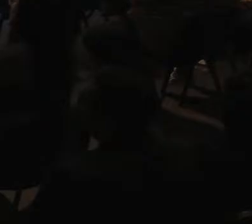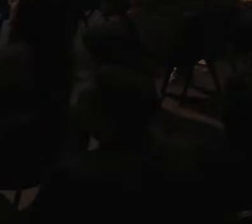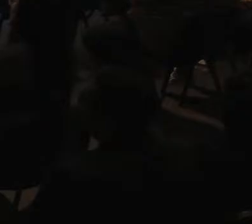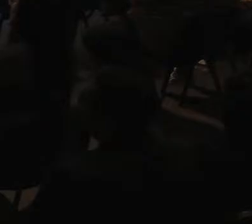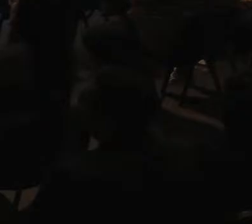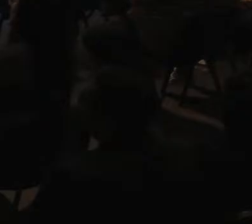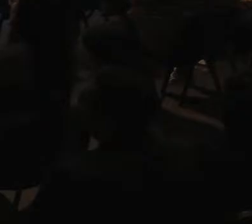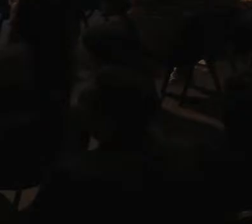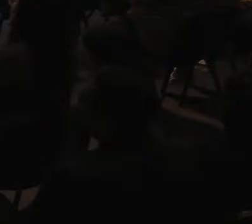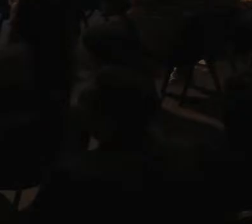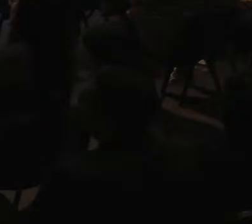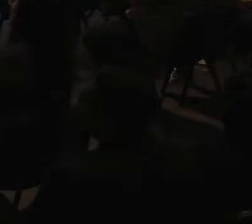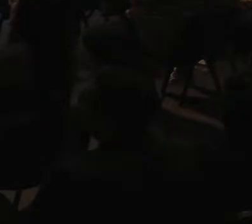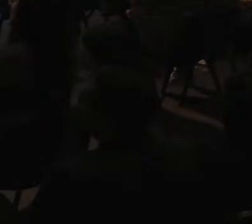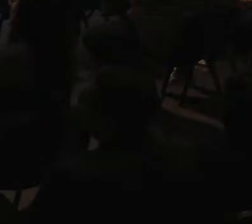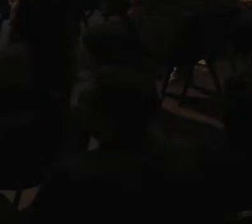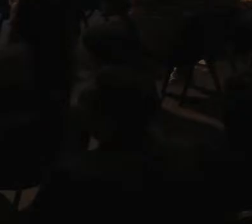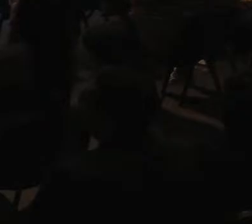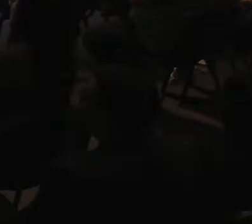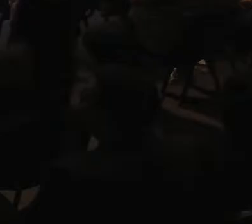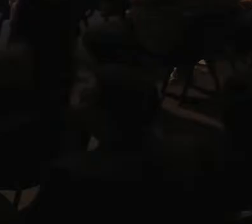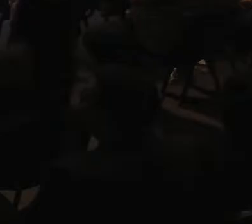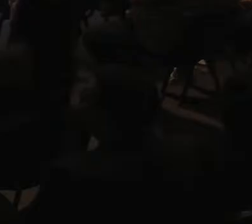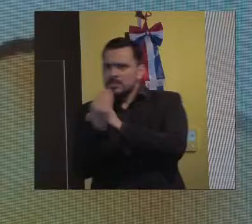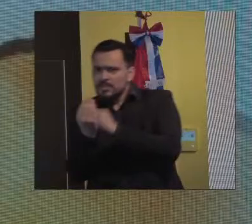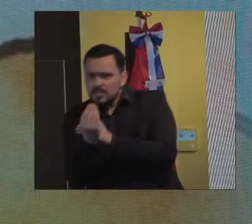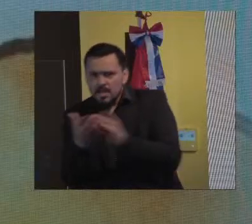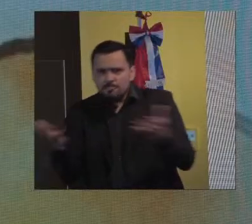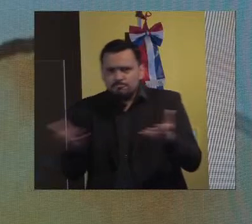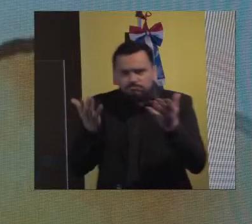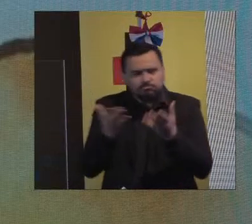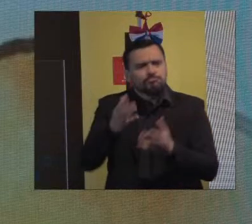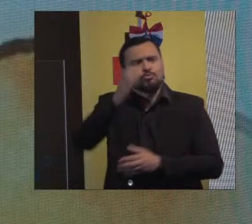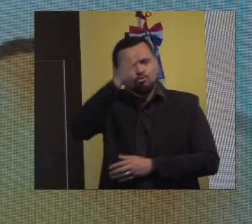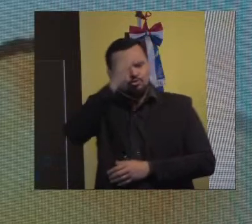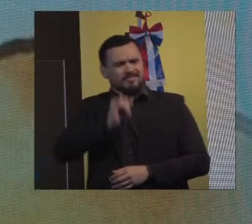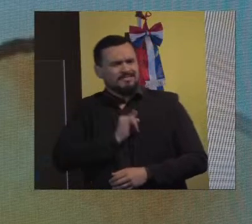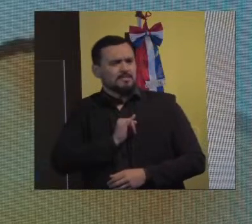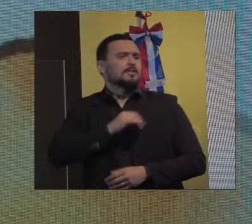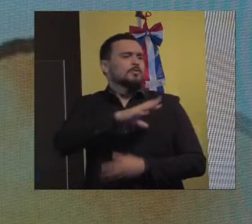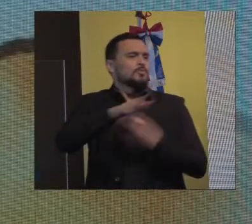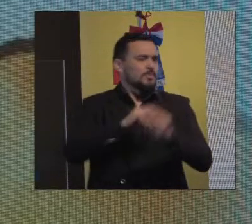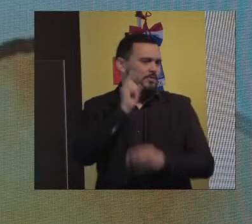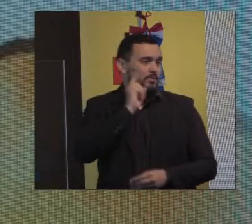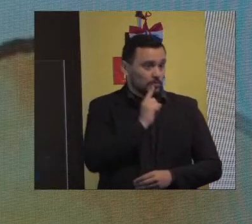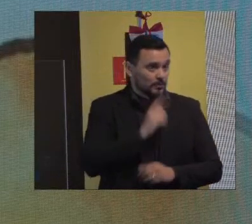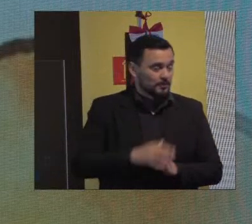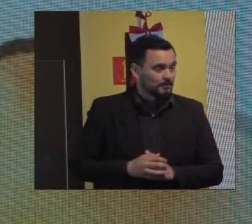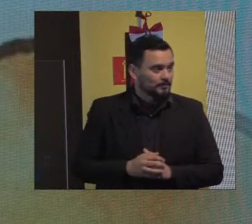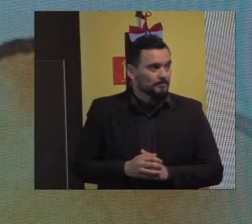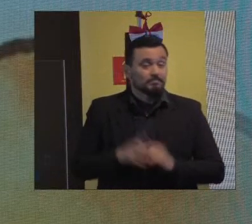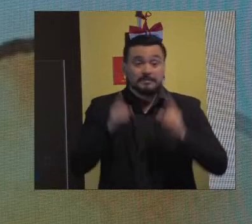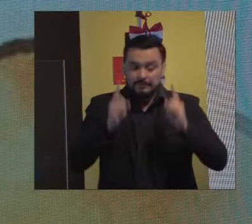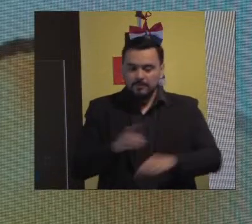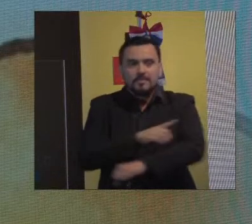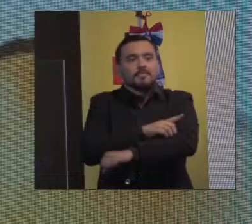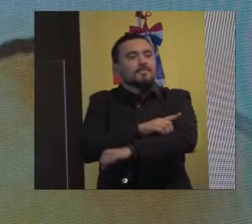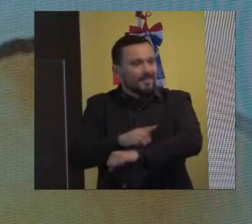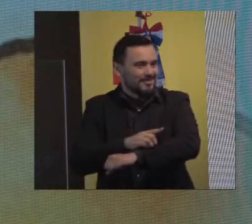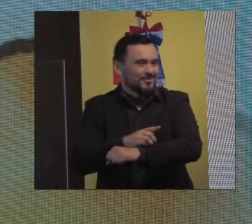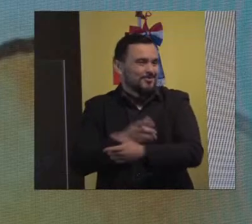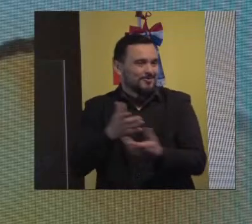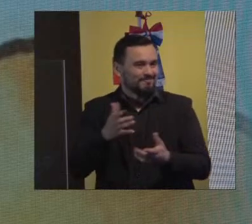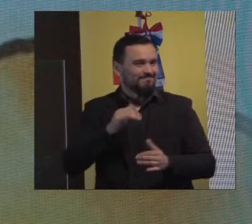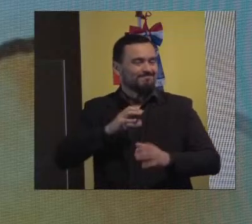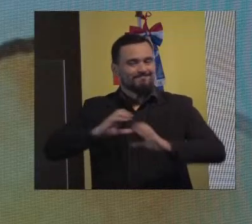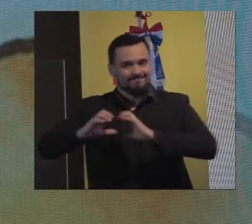comunicación, instrucción, promoción de su identidad, su cultura y sus derechos lingüísticos, para